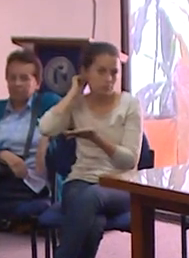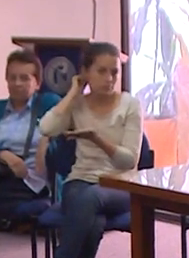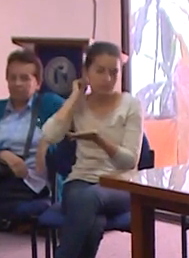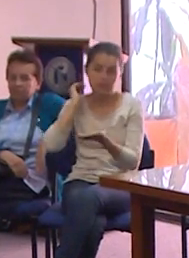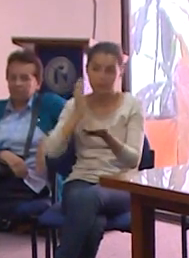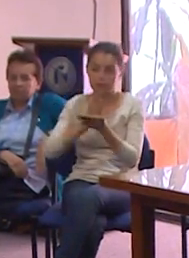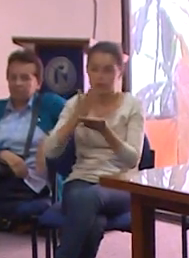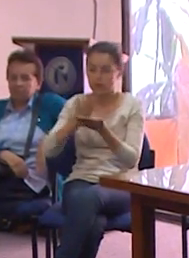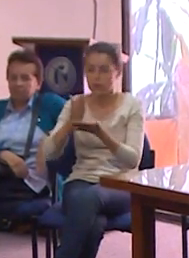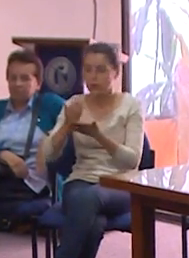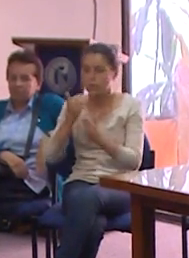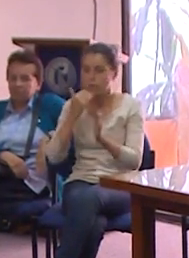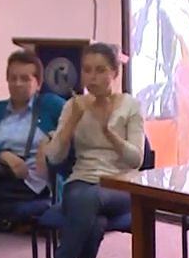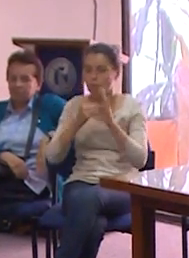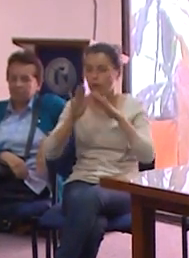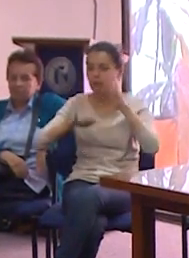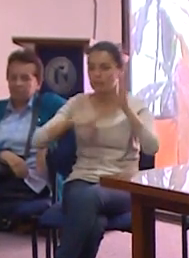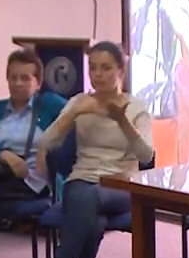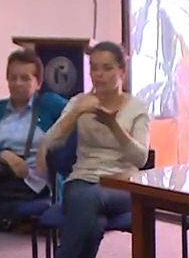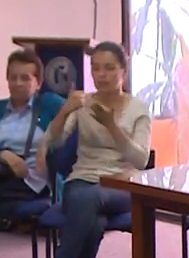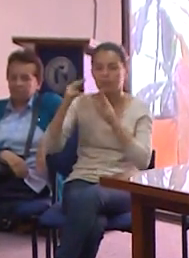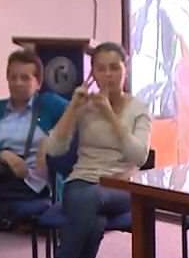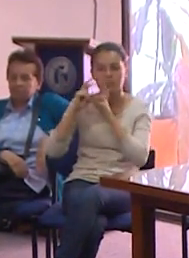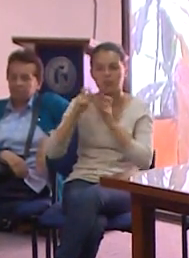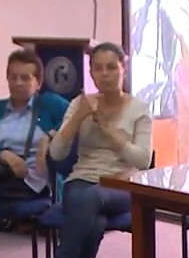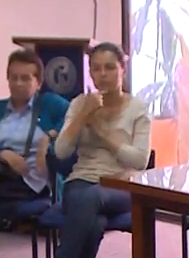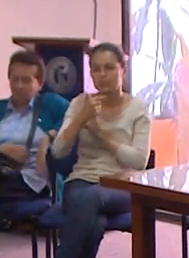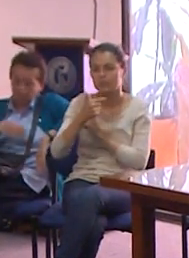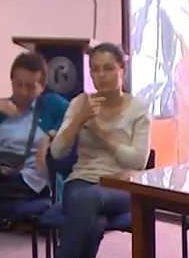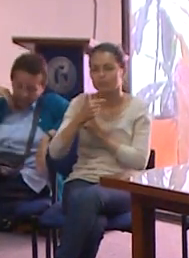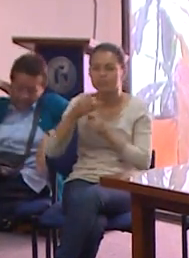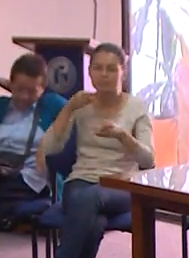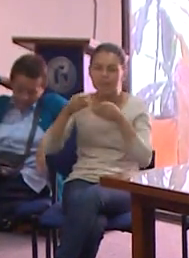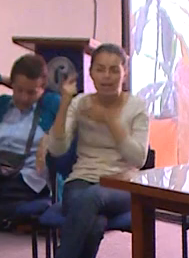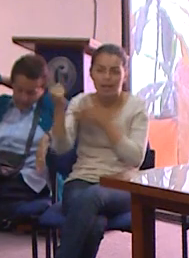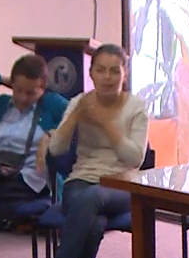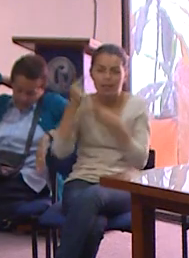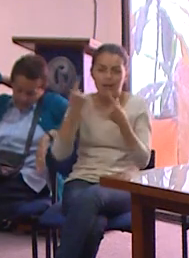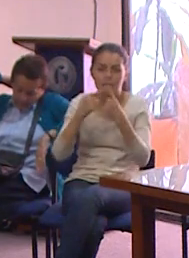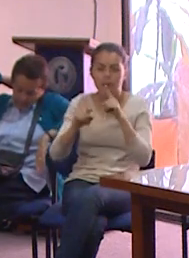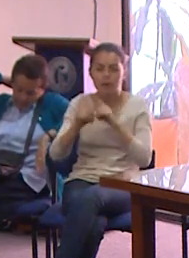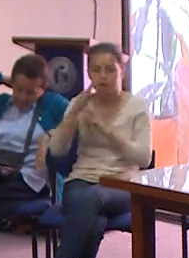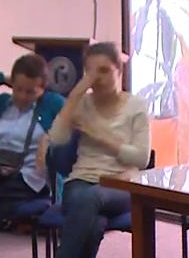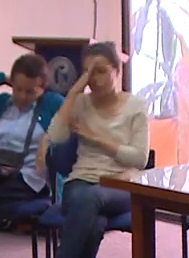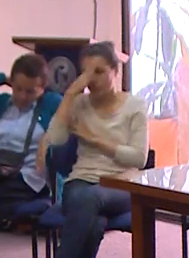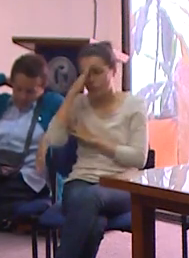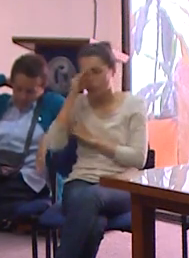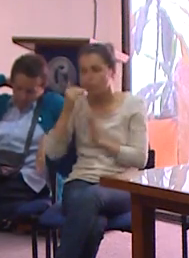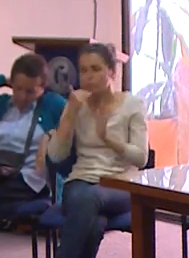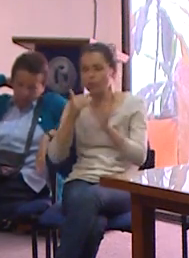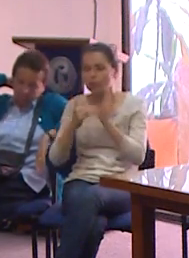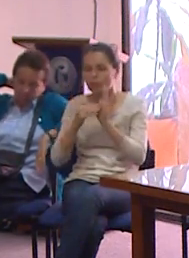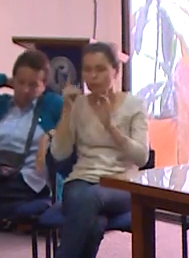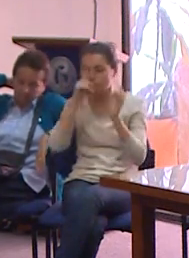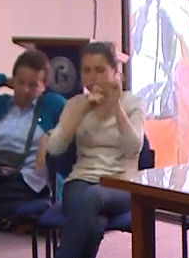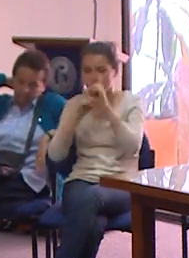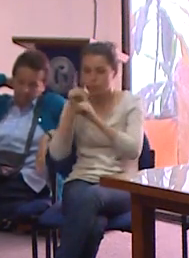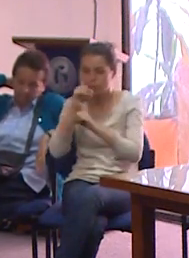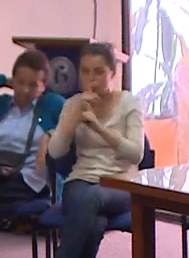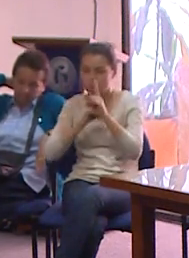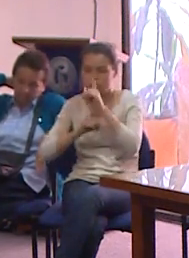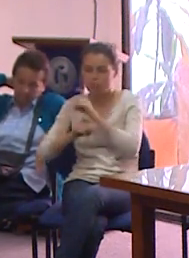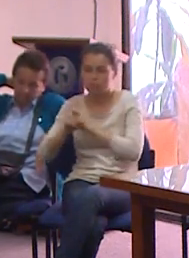líneas dicen muy por encima y pues yo tengo digamos unas dudas en los planteamientos de la pregunta que yo tengo para mi